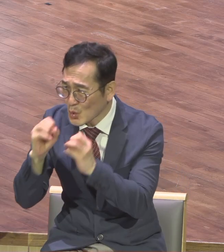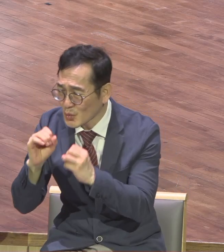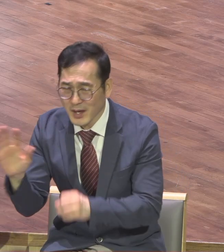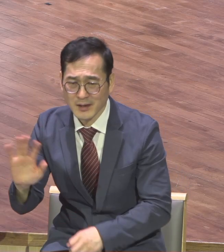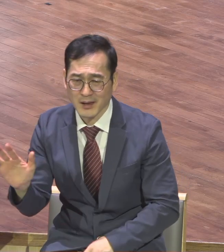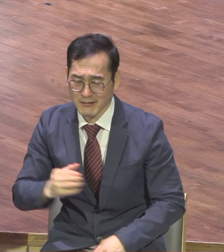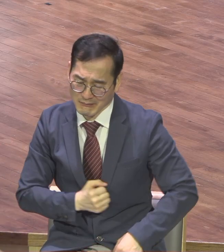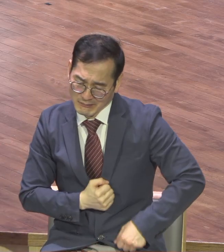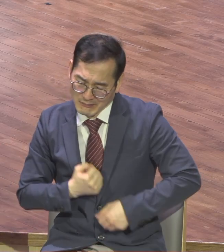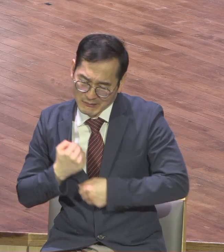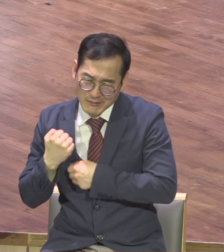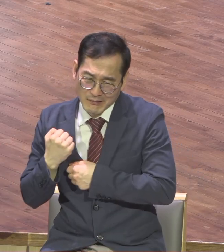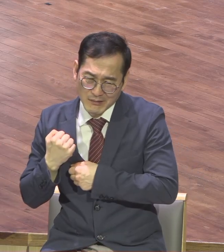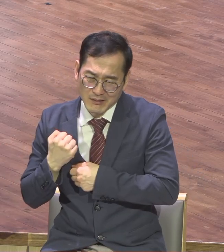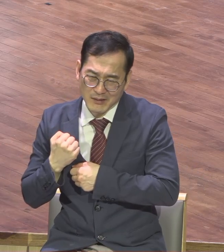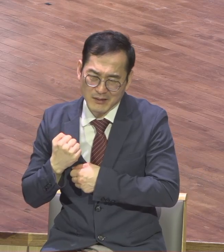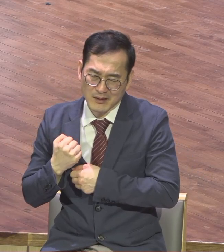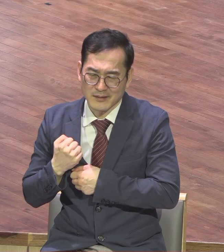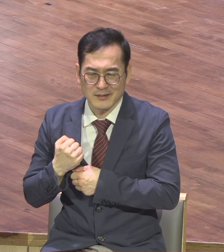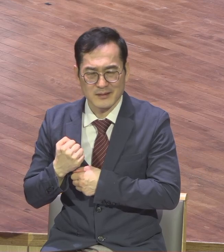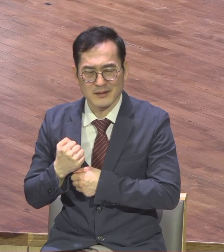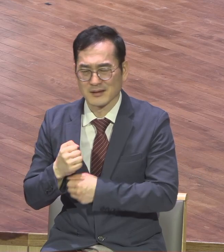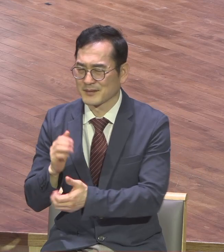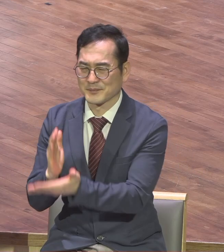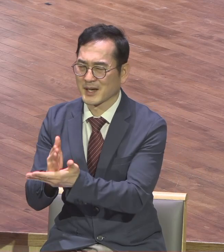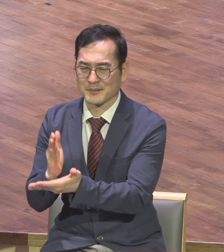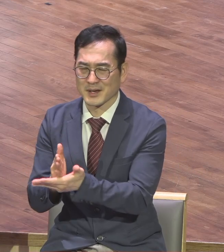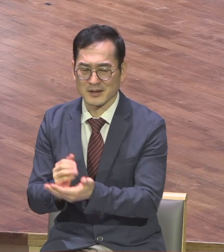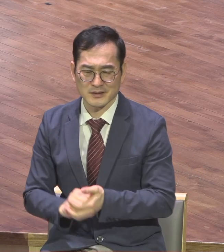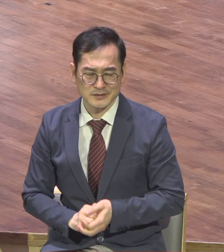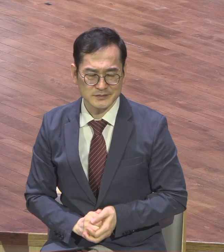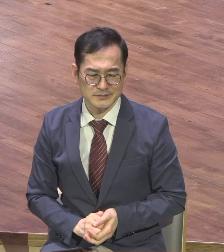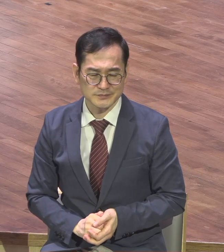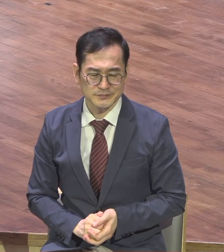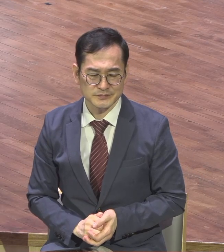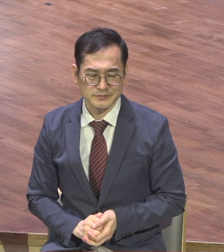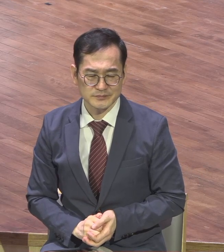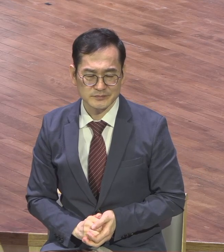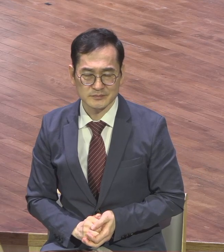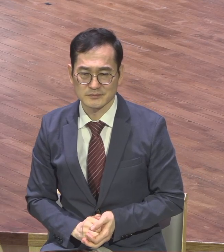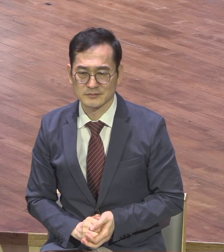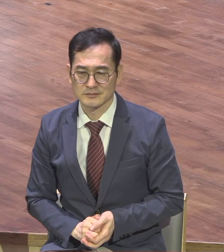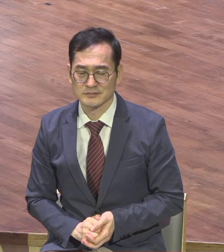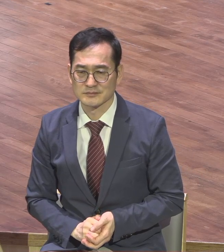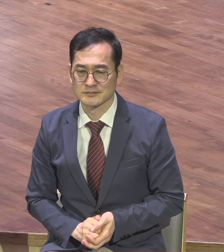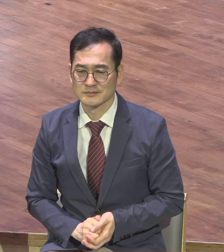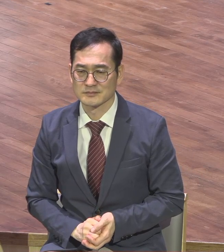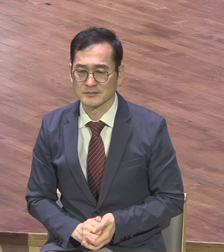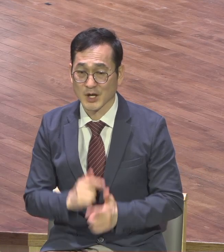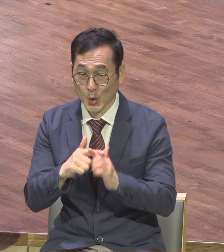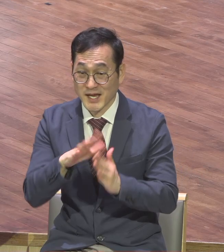안 하잖아요. 온 지 얼마 안 되는 분들이나 복음 최근에 깨닫고 흥분대가 떠들지.